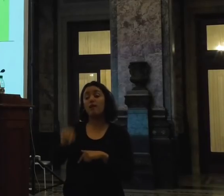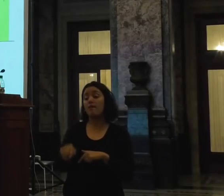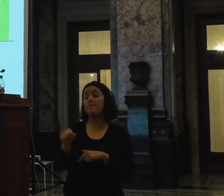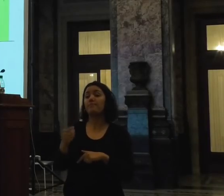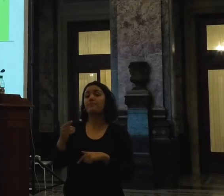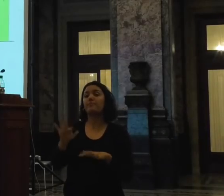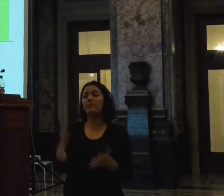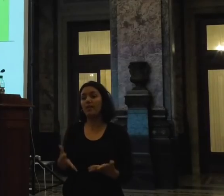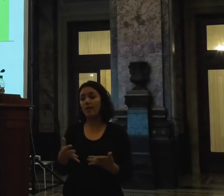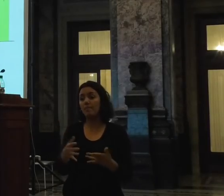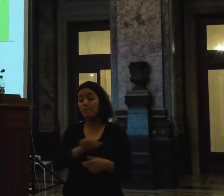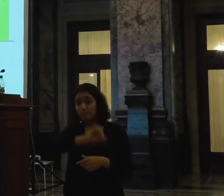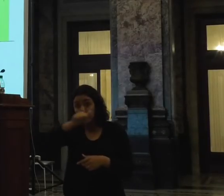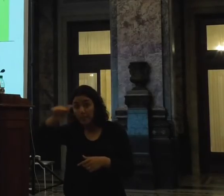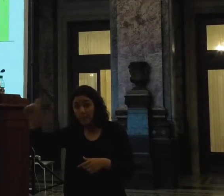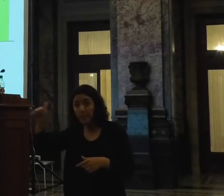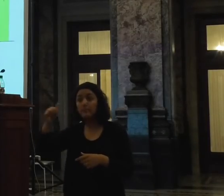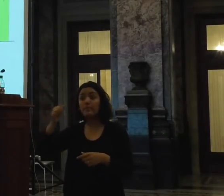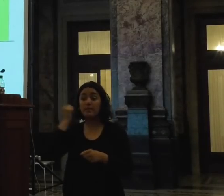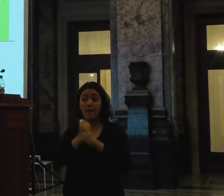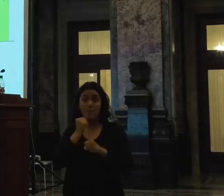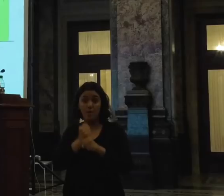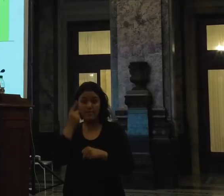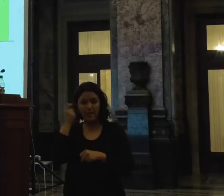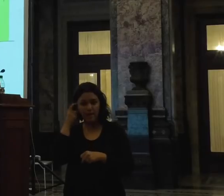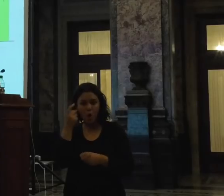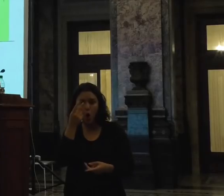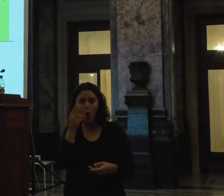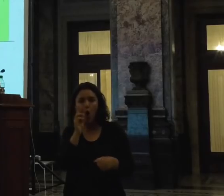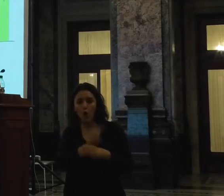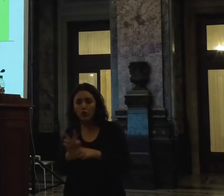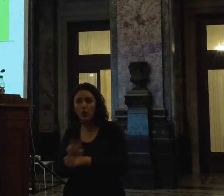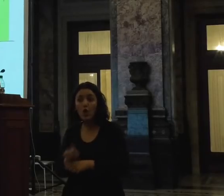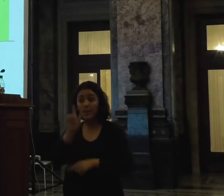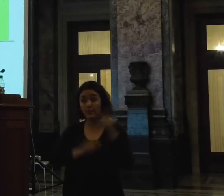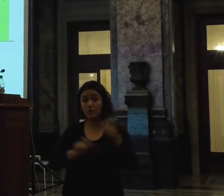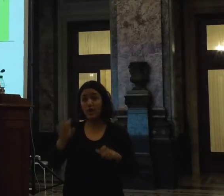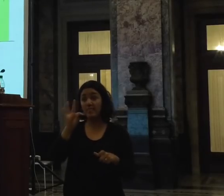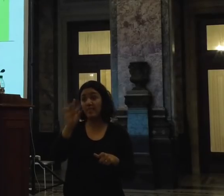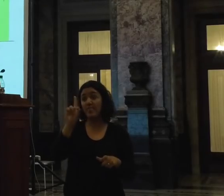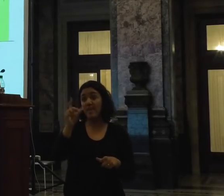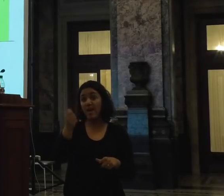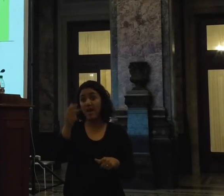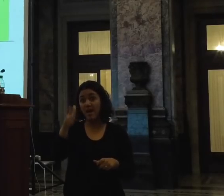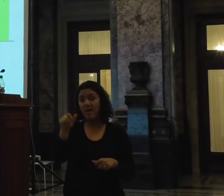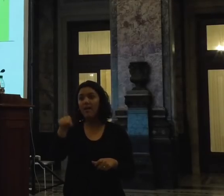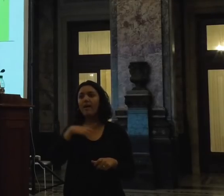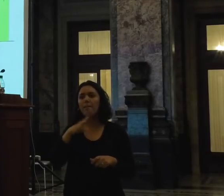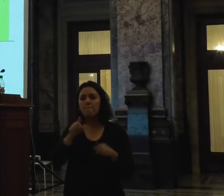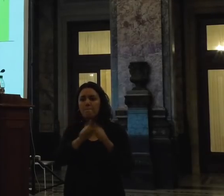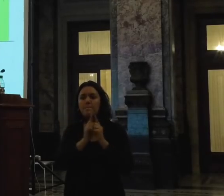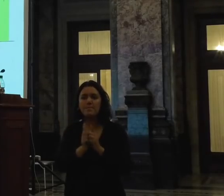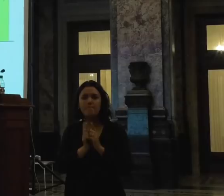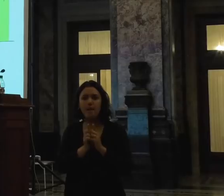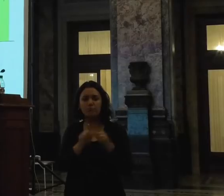tasa de aciertos para las personas con TDAH y para los controles, es exactamente igual en cuanto